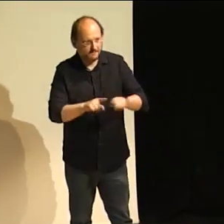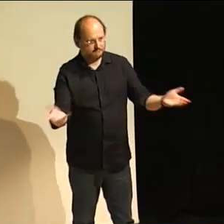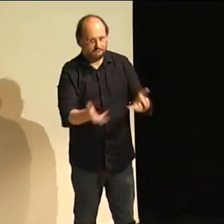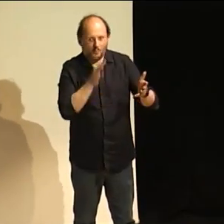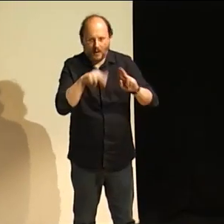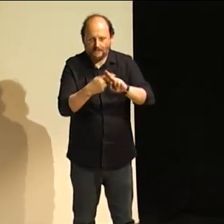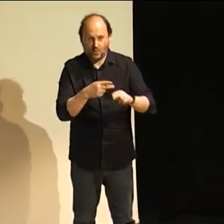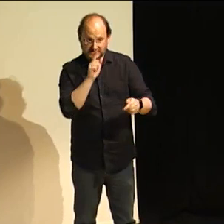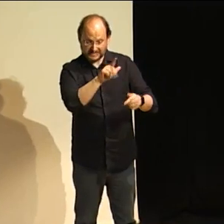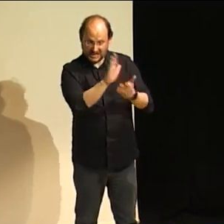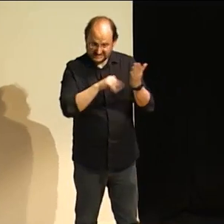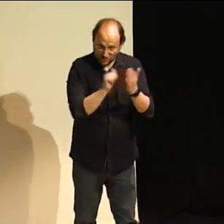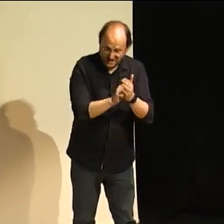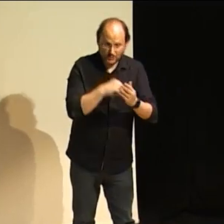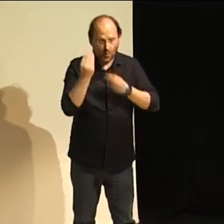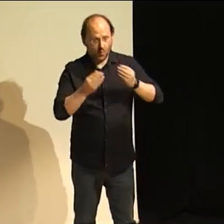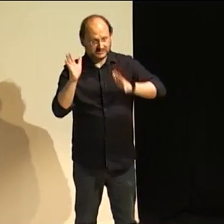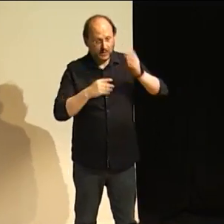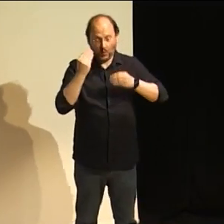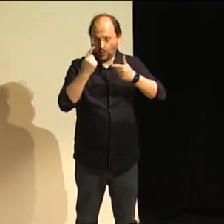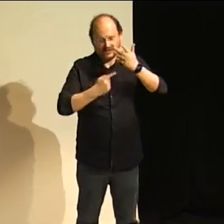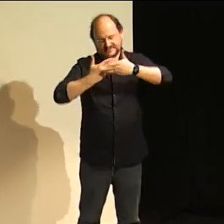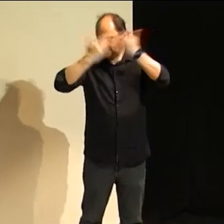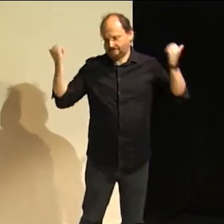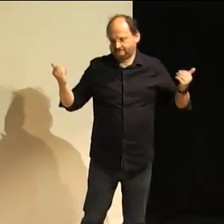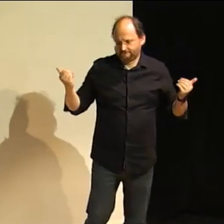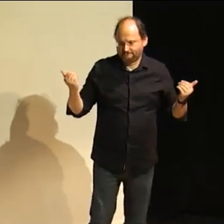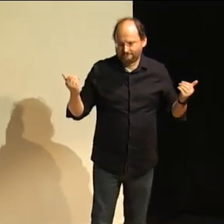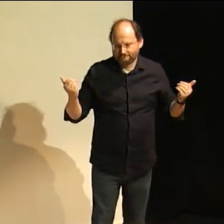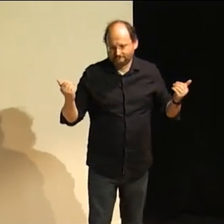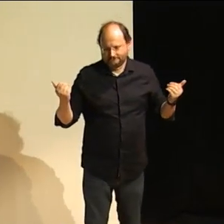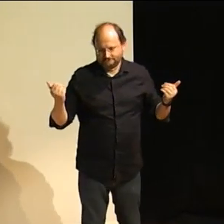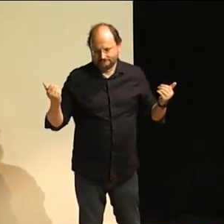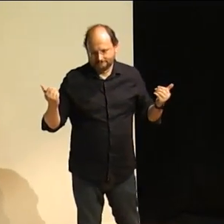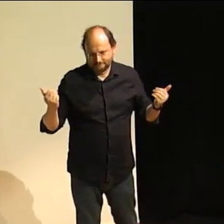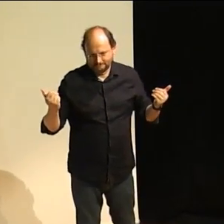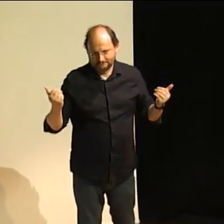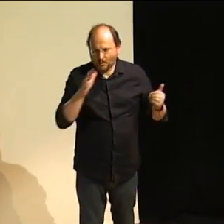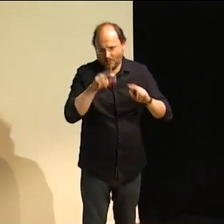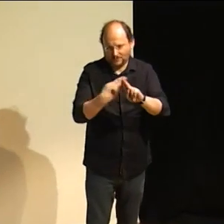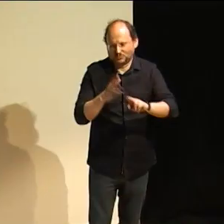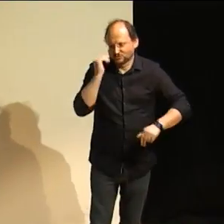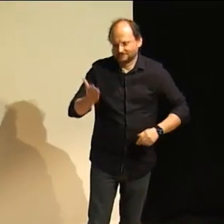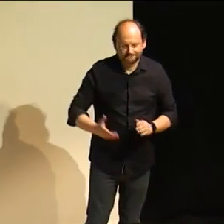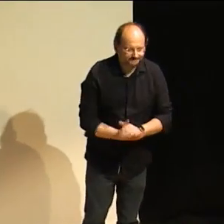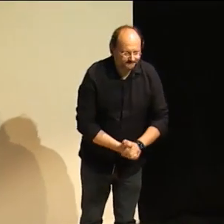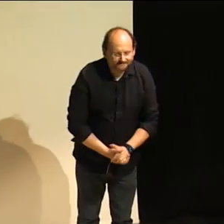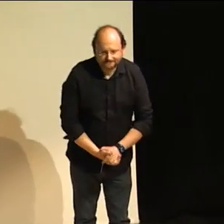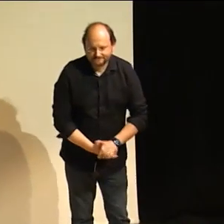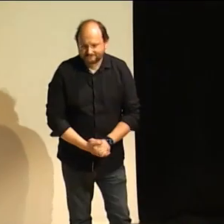voit dans les grottes préhistoriques montrent qu'effectivement, il y a du geste qui était employé, mais peut-être qu'il y avait du son aussi, mais on n'en a pas la preuve, on n'a